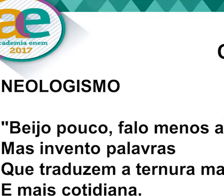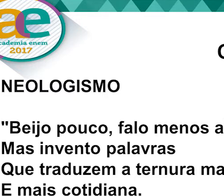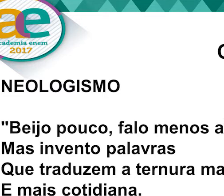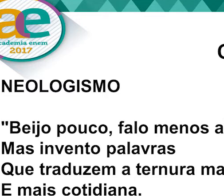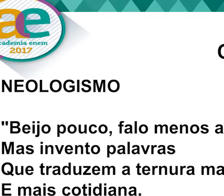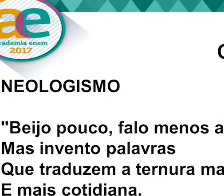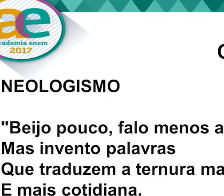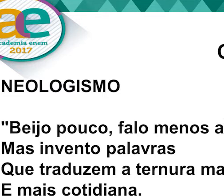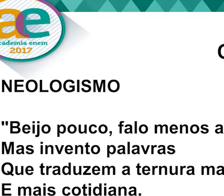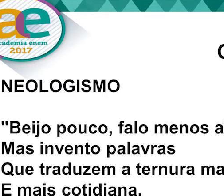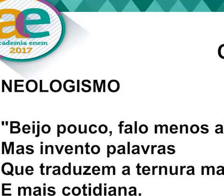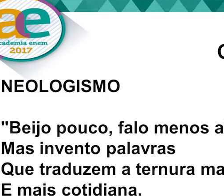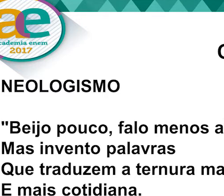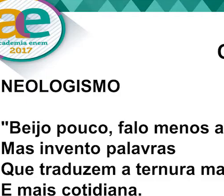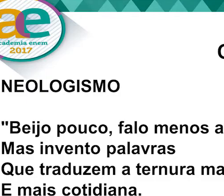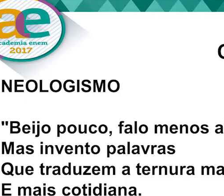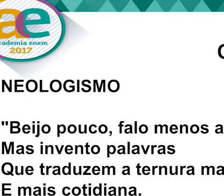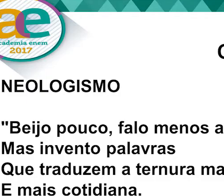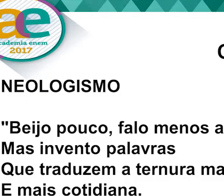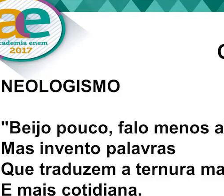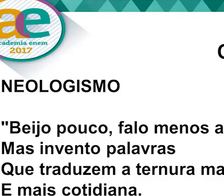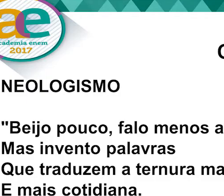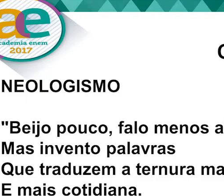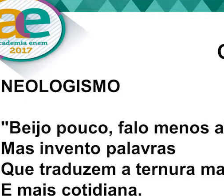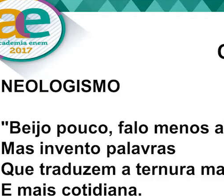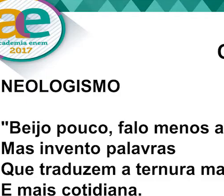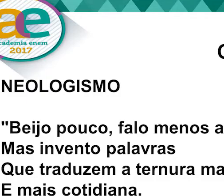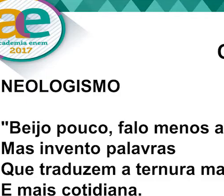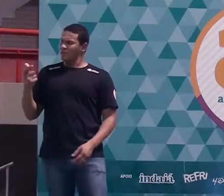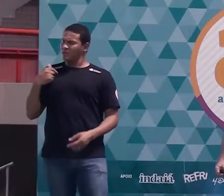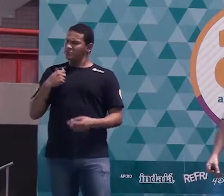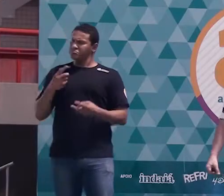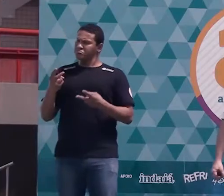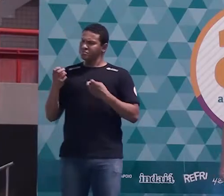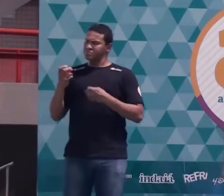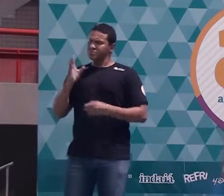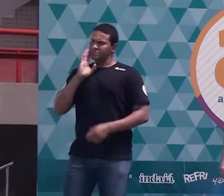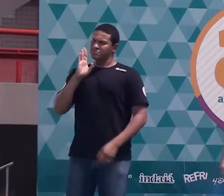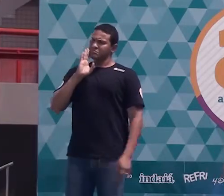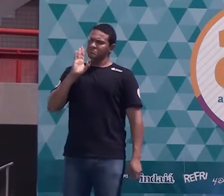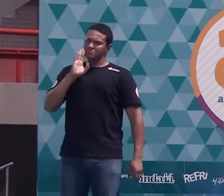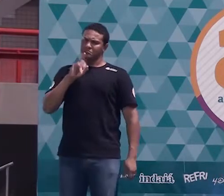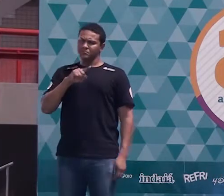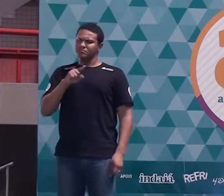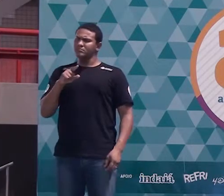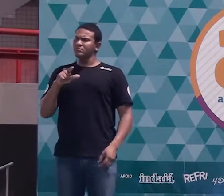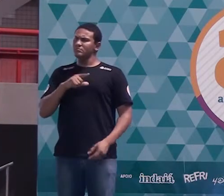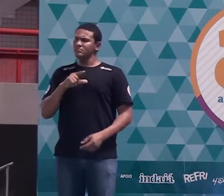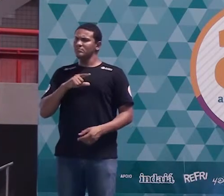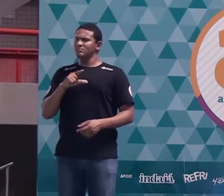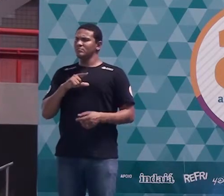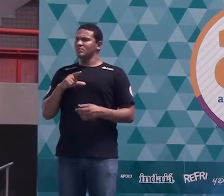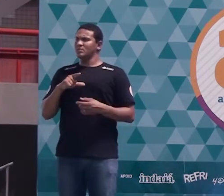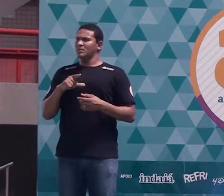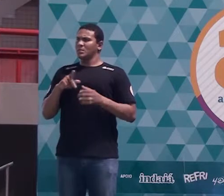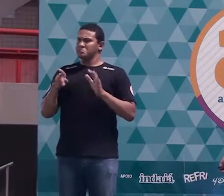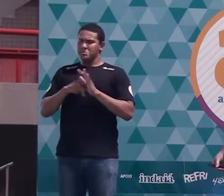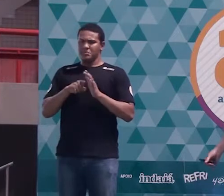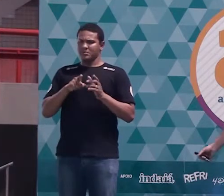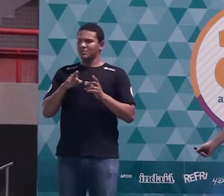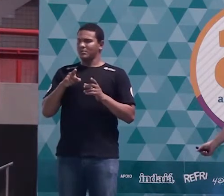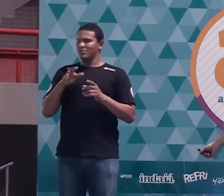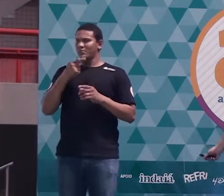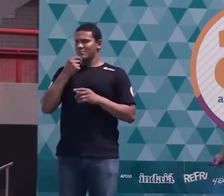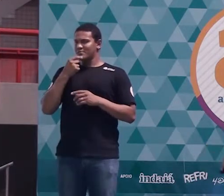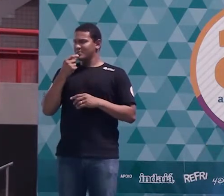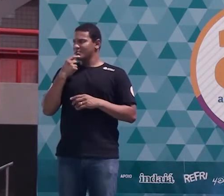Gente, eu achei muito interessante esses versos do Manuel Bandeira para